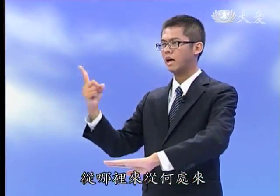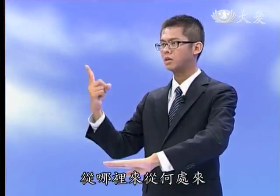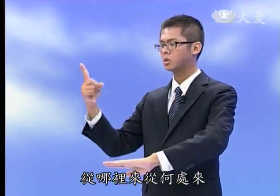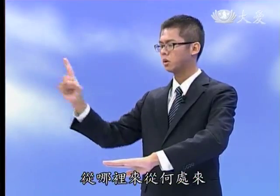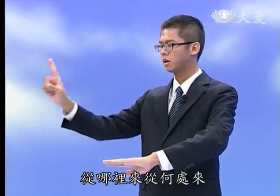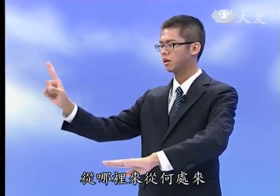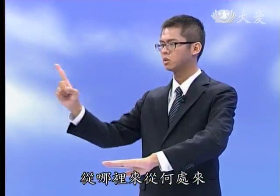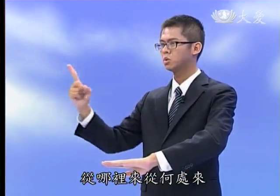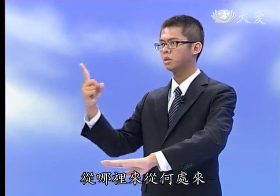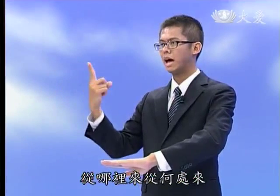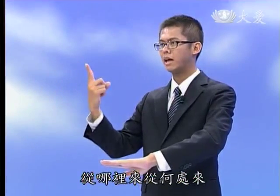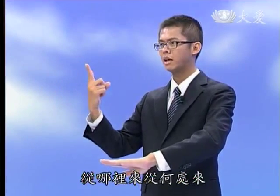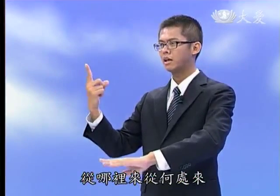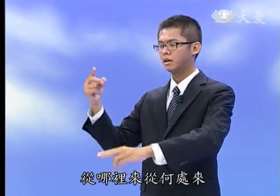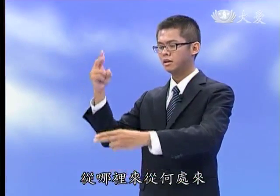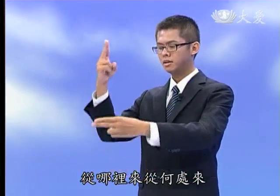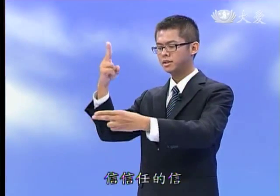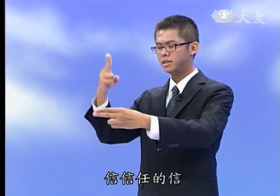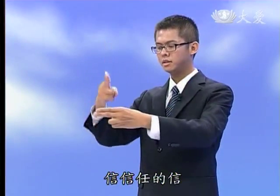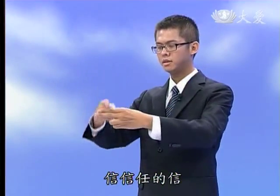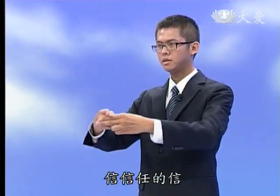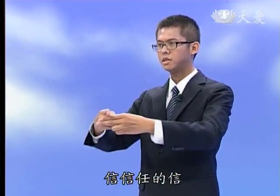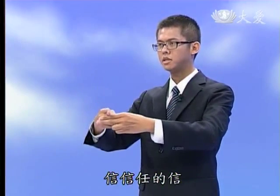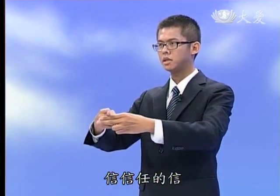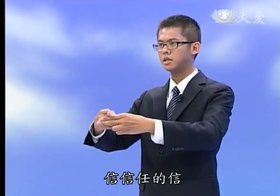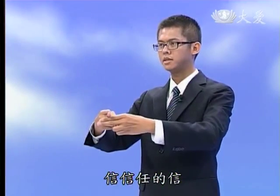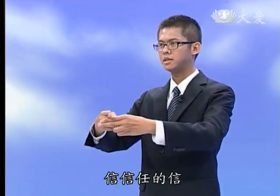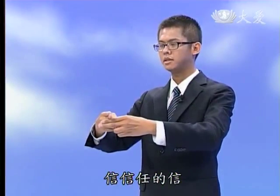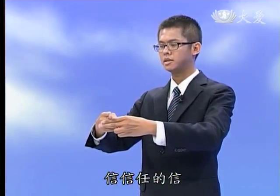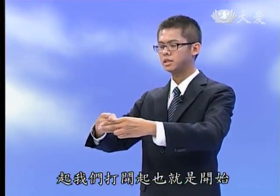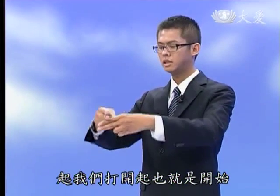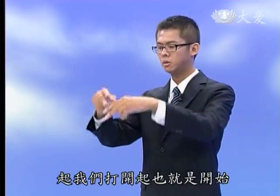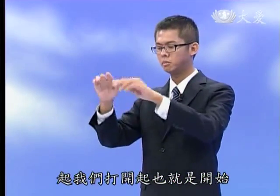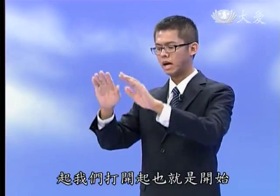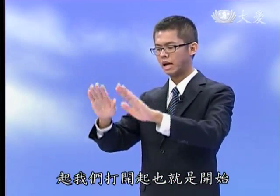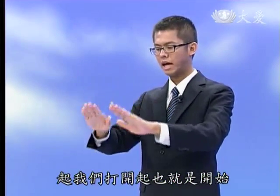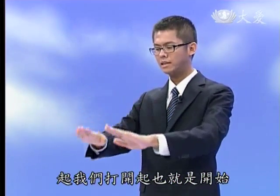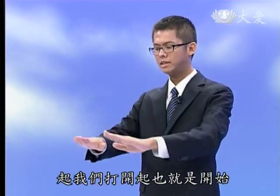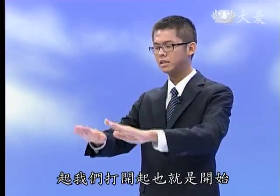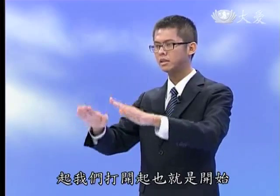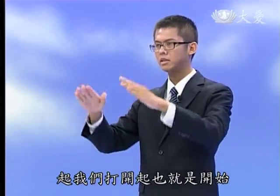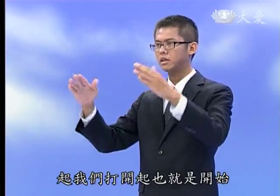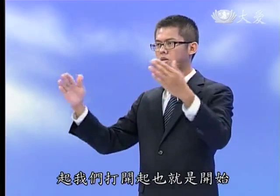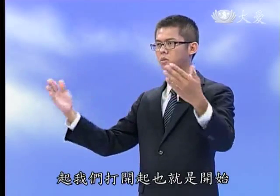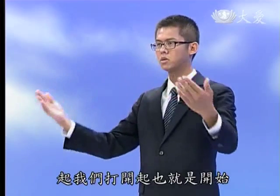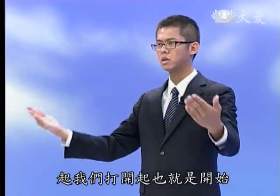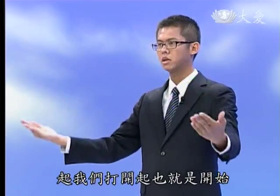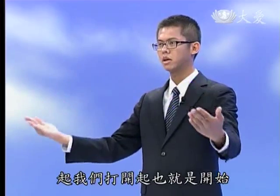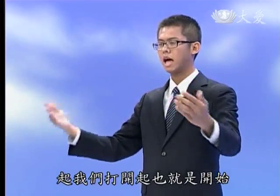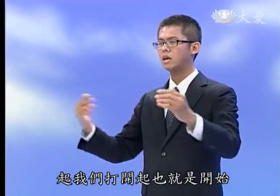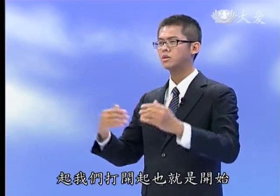来，从何处来，信，信任的信，起，我们打开启，也就是开